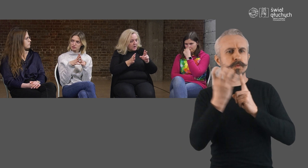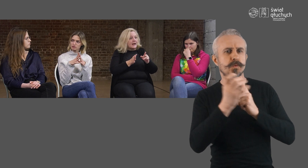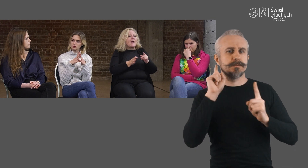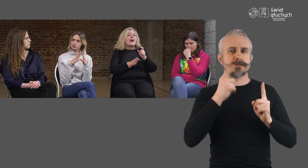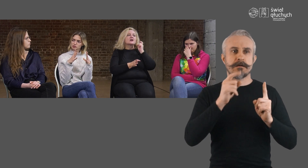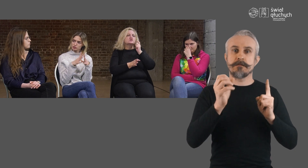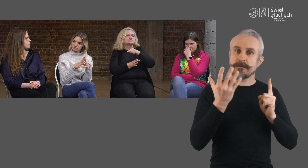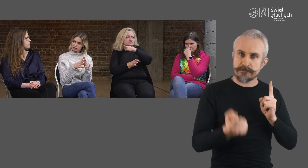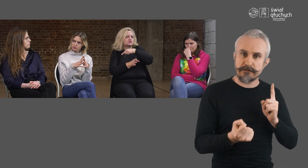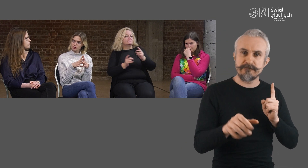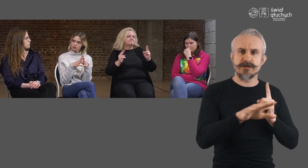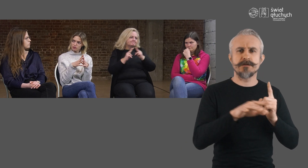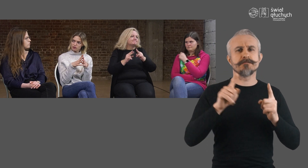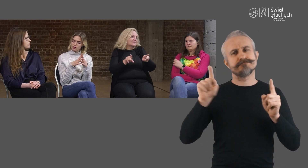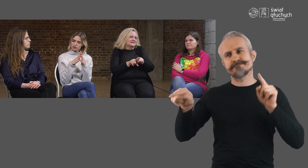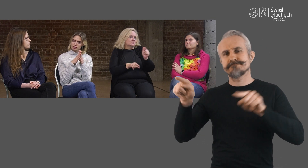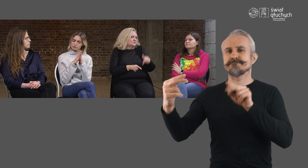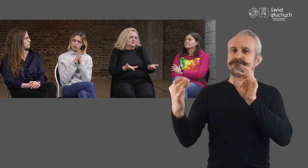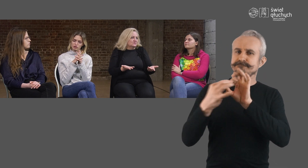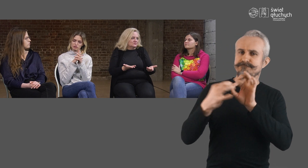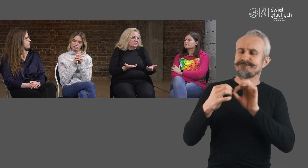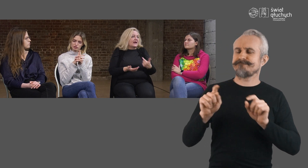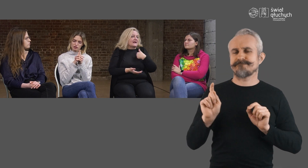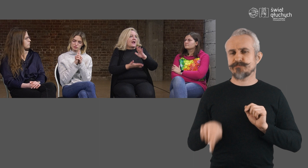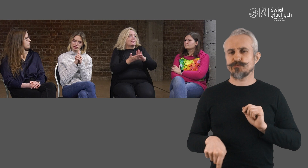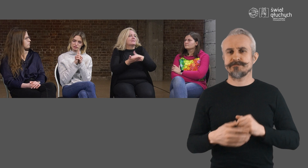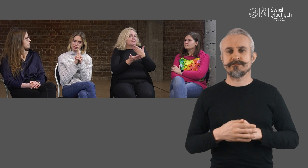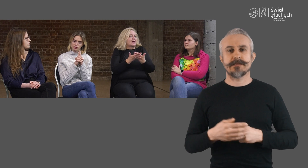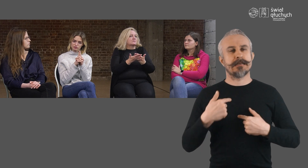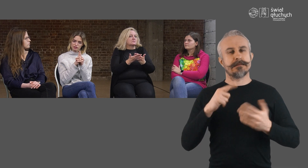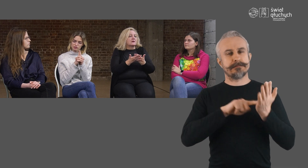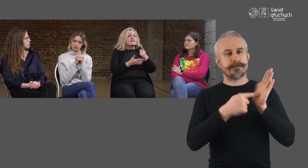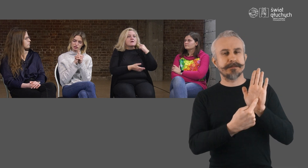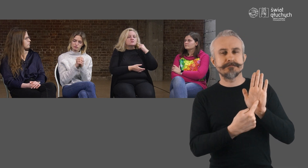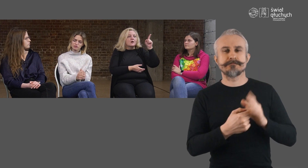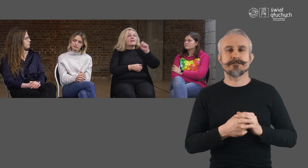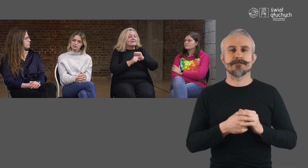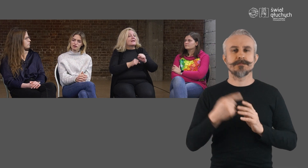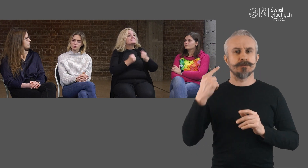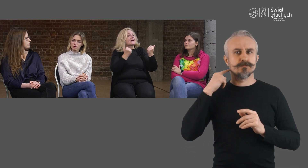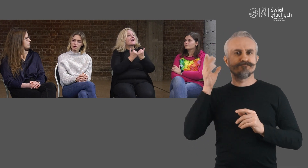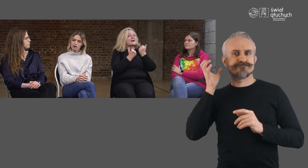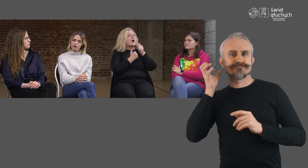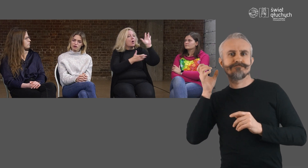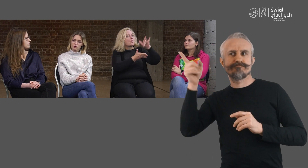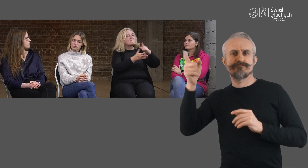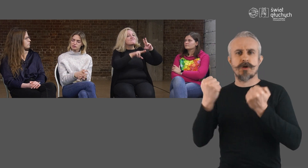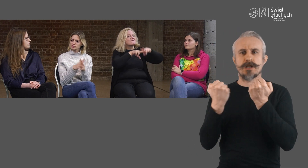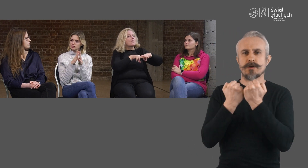osobami też słyszącymi. Ja na przykład słyszałam, że jest w Krakowie też taka fundacja,